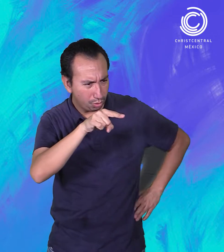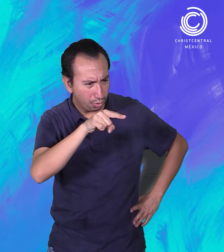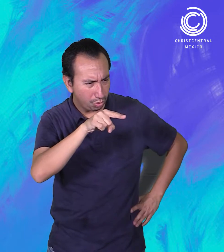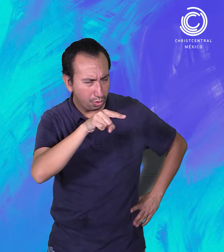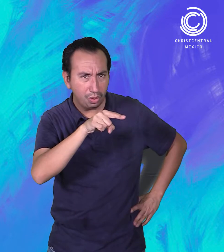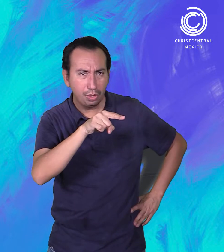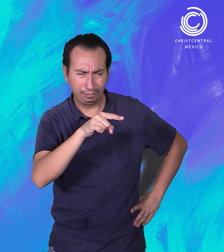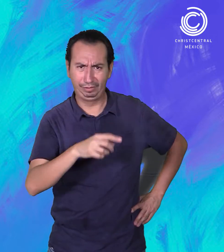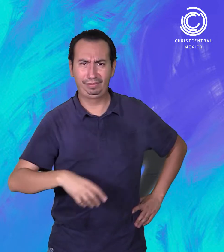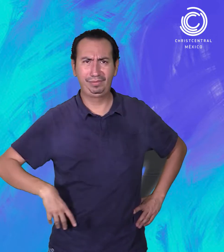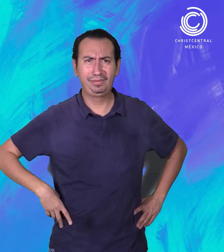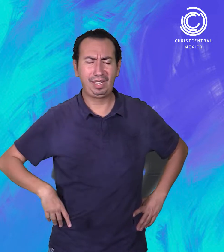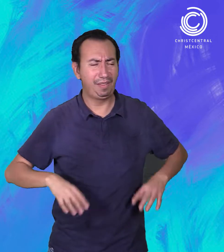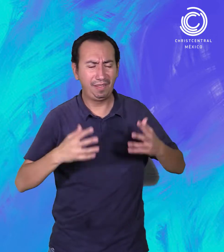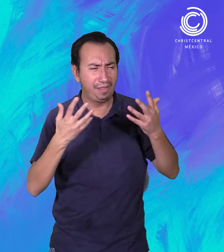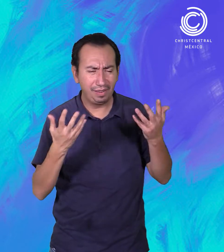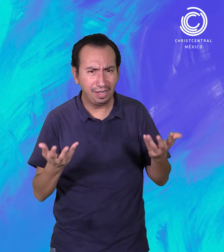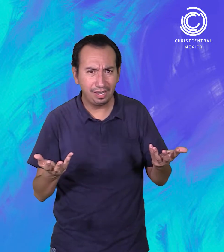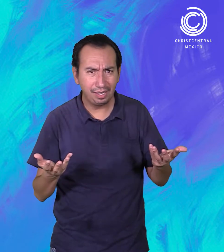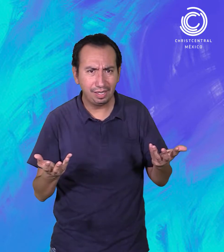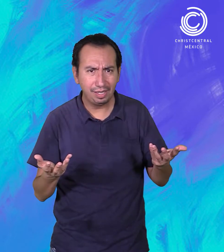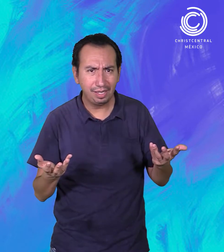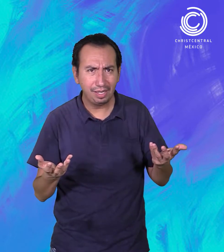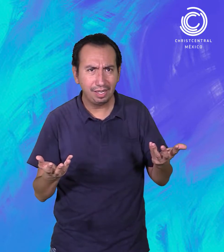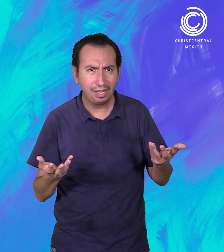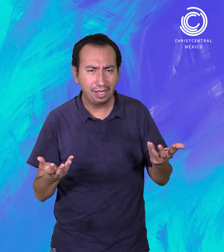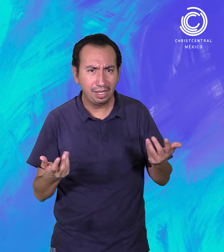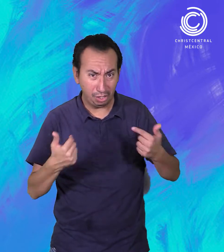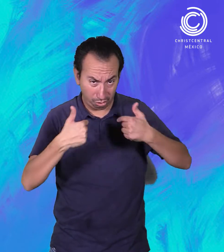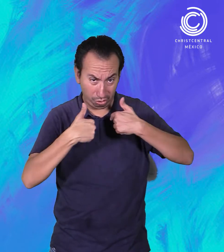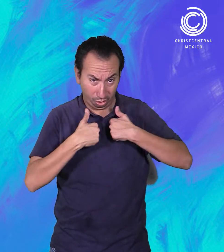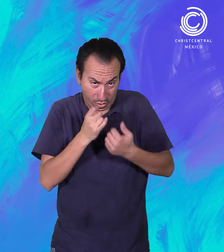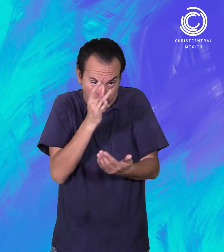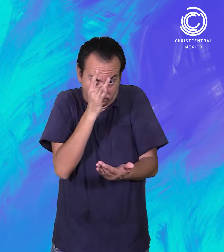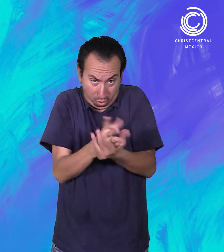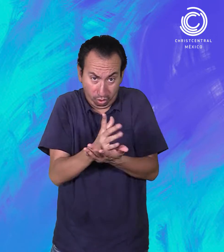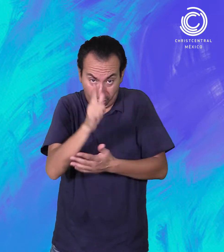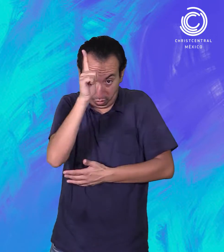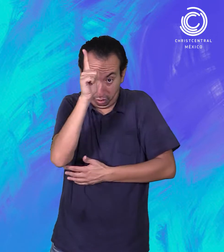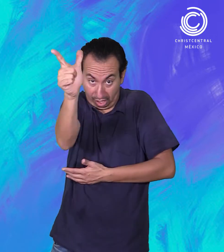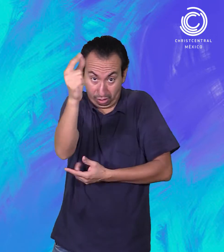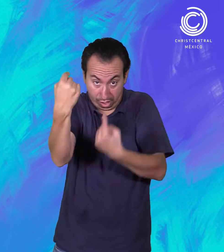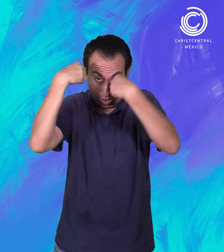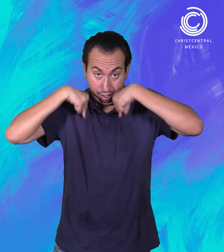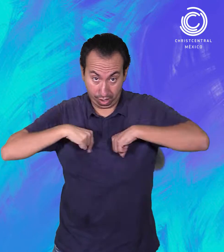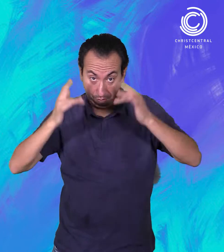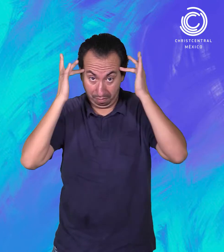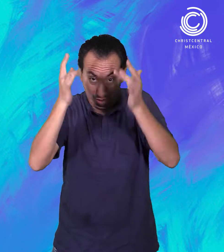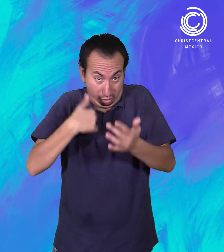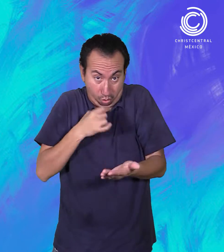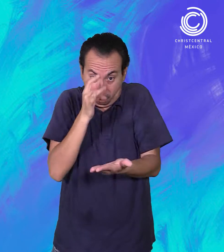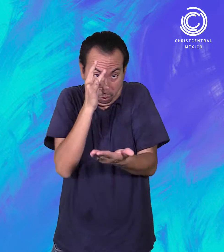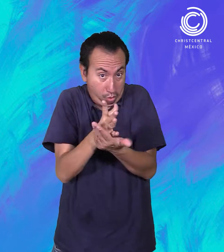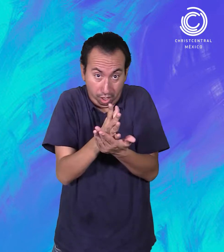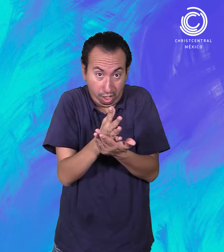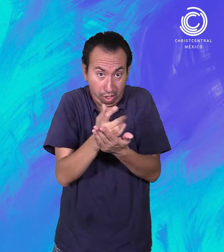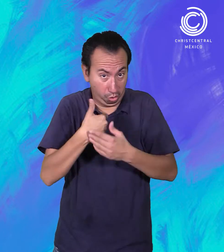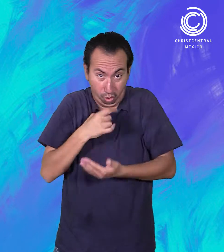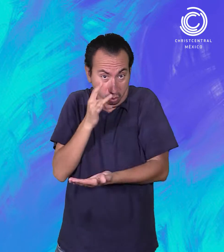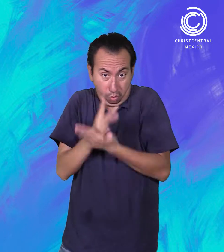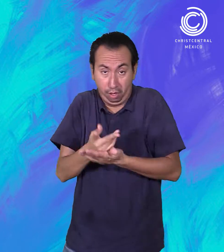O sea, lo que está diciendo aquí Moisés es: ¿solamente yo puedo tener el Espíritu Santo? ¿Solamente yo